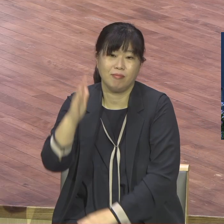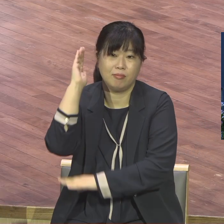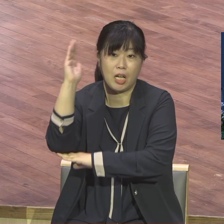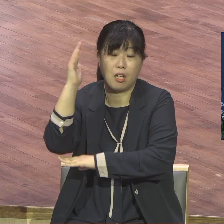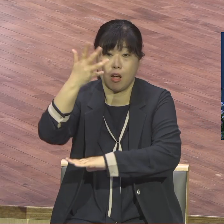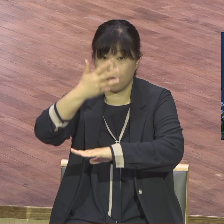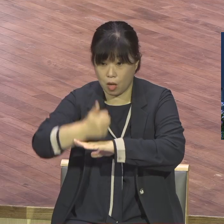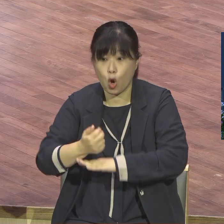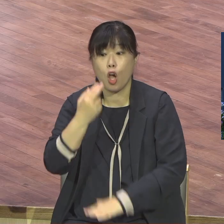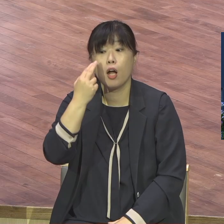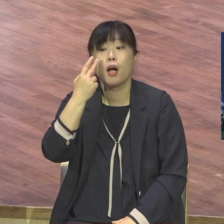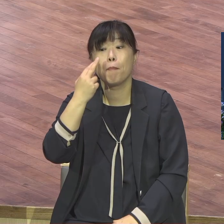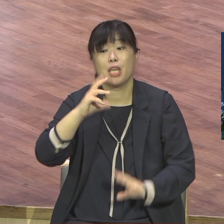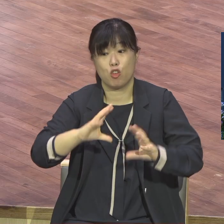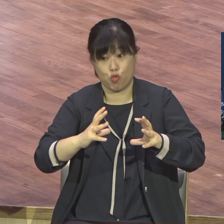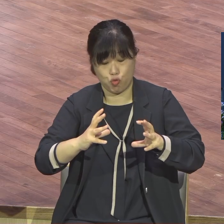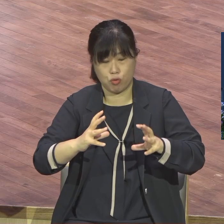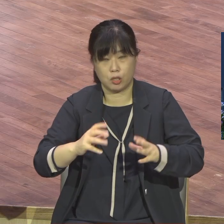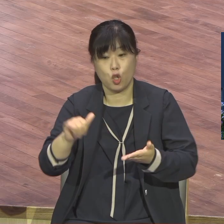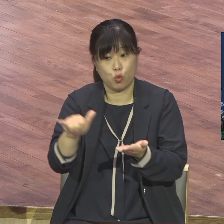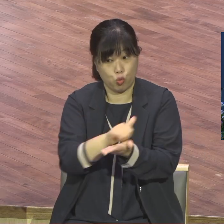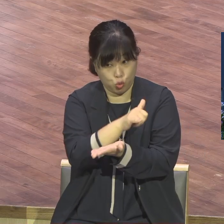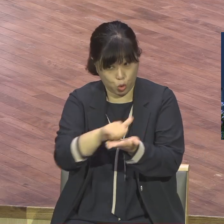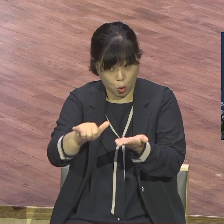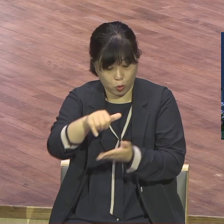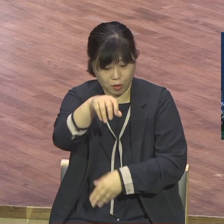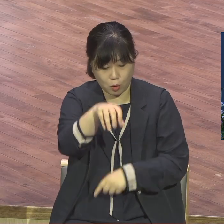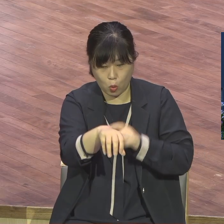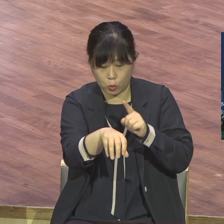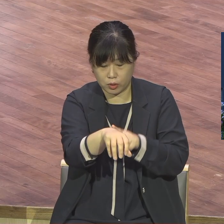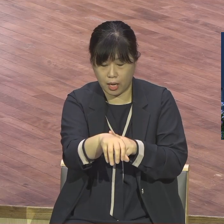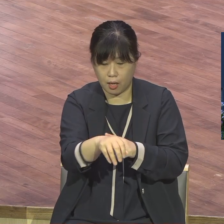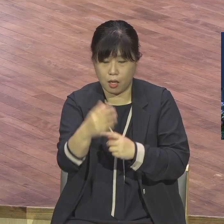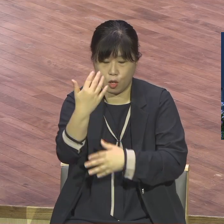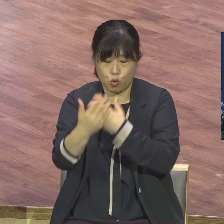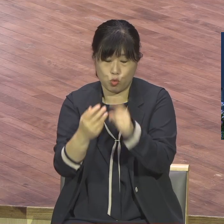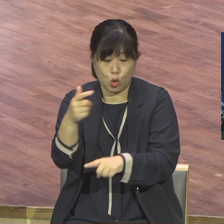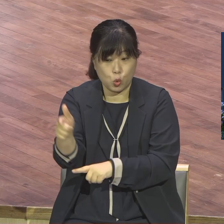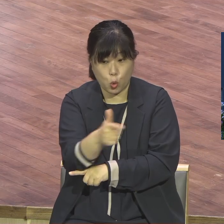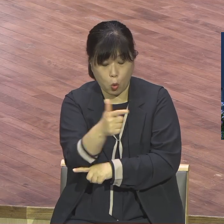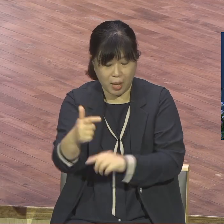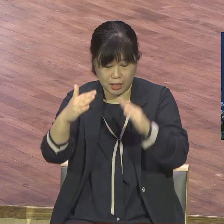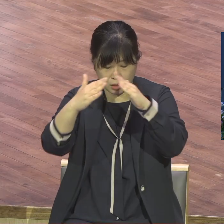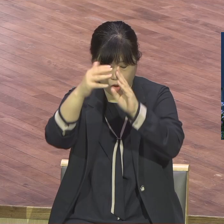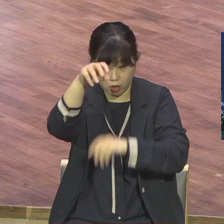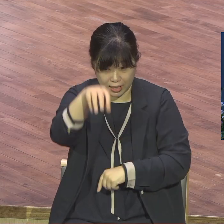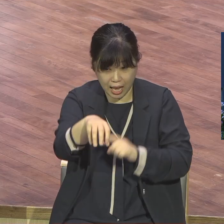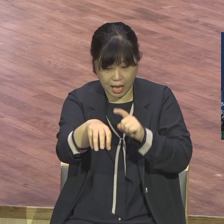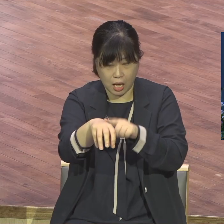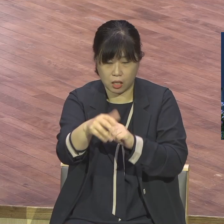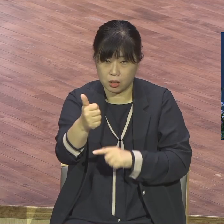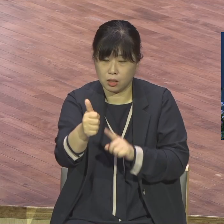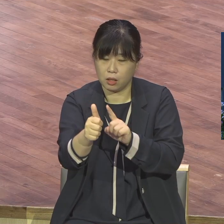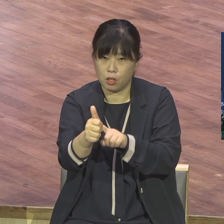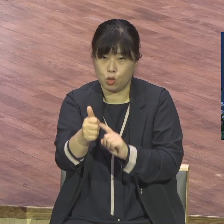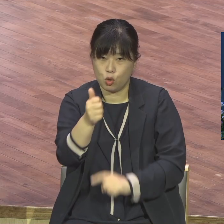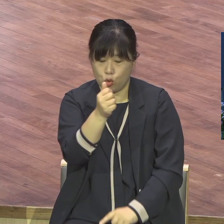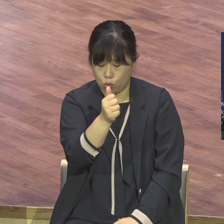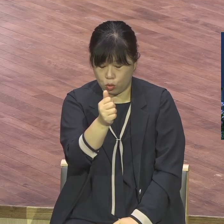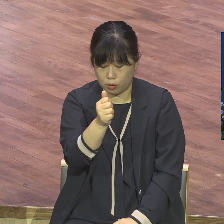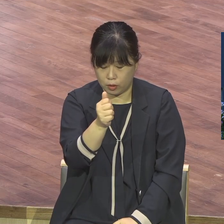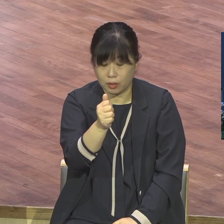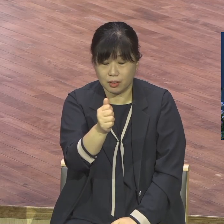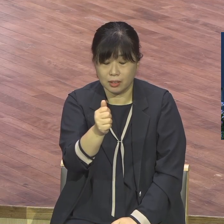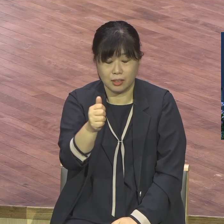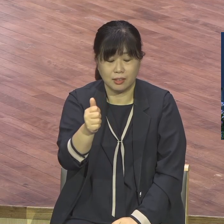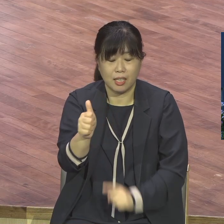미국 뉴욕 소방서장이 있습니다. 휴 보너라는 분이 이런 말을 했어요. 나는